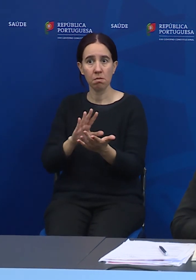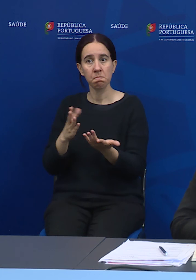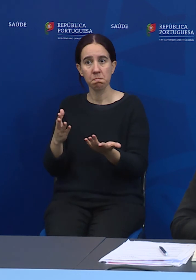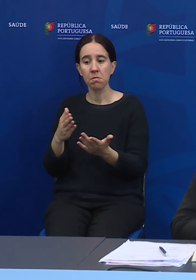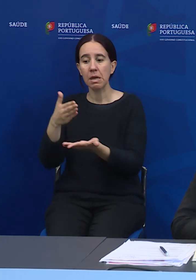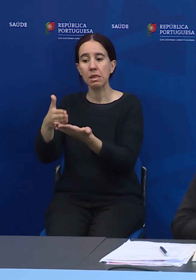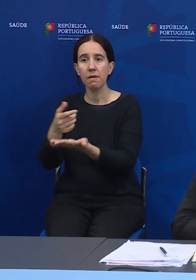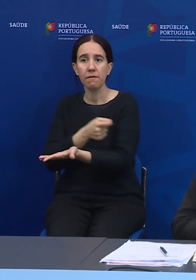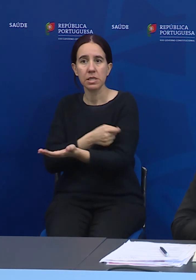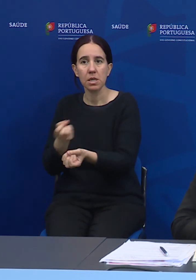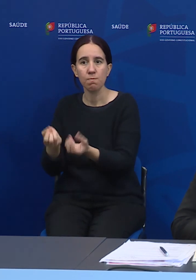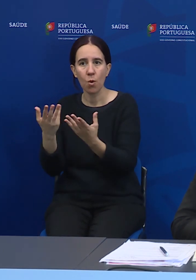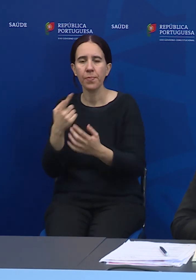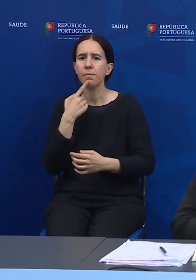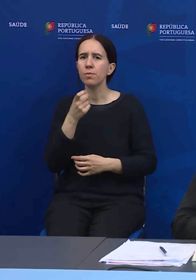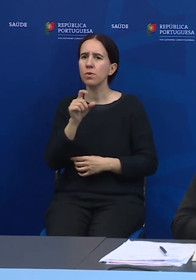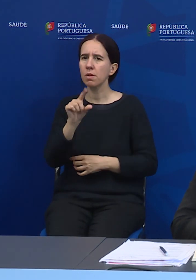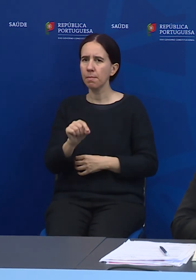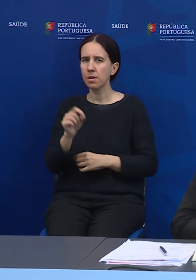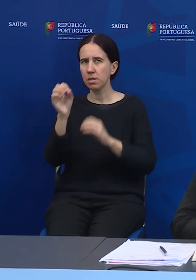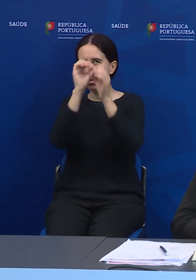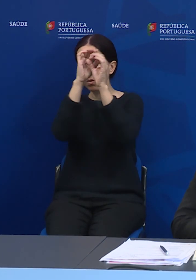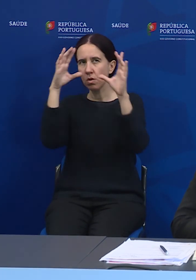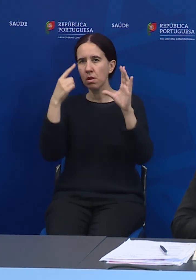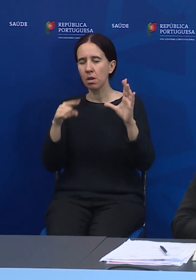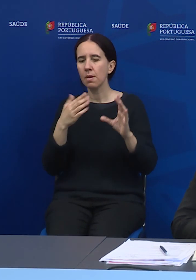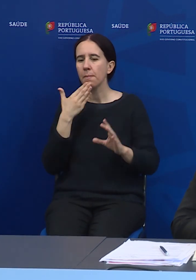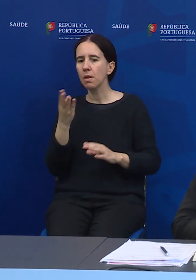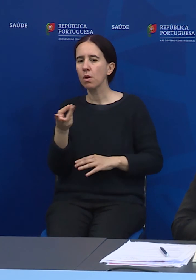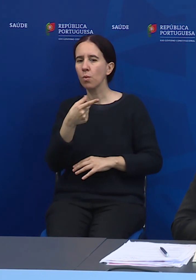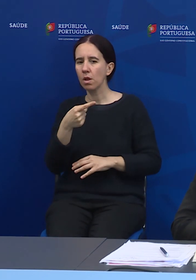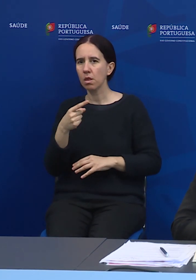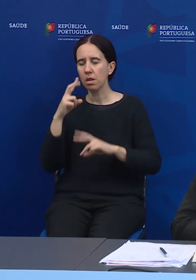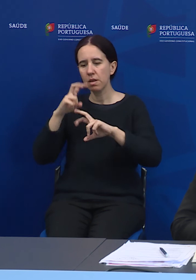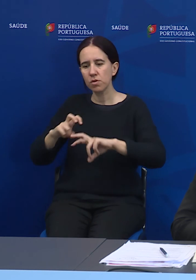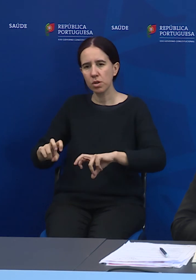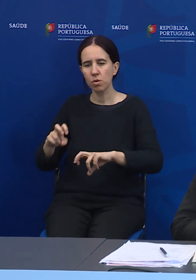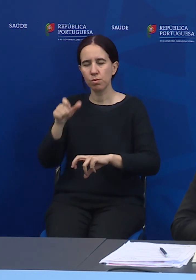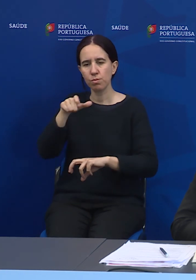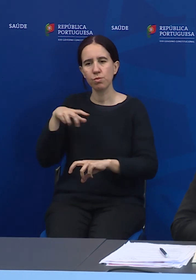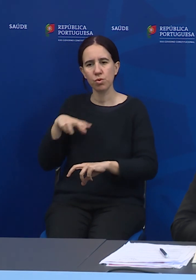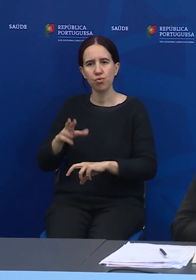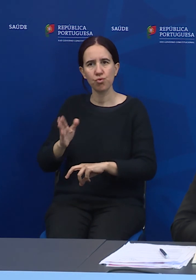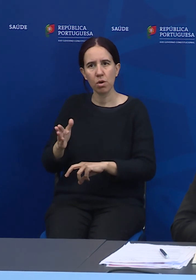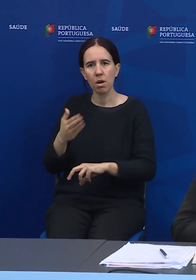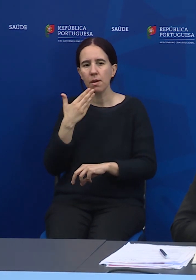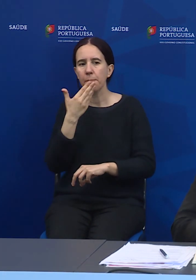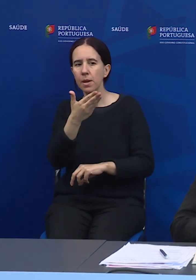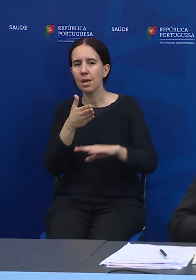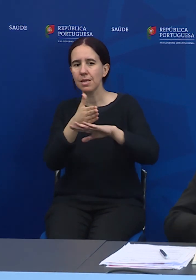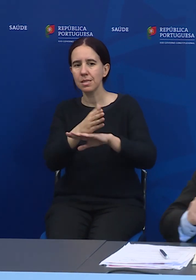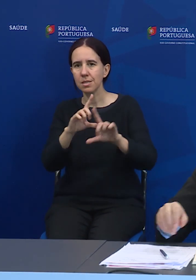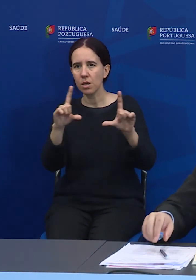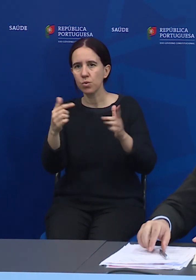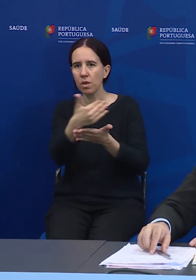até a vacina perguntar-vos ainda se tem noção da quantidade de pedidos feitos por investigadores portugueses que pediram